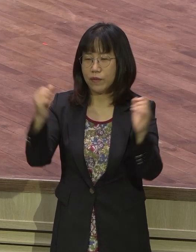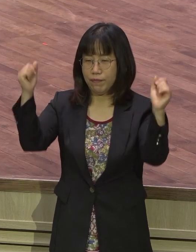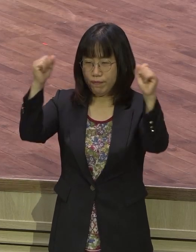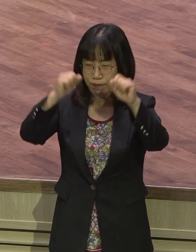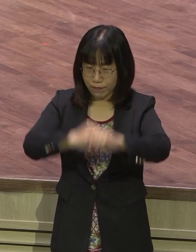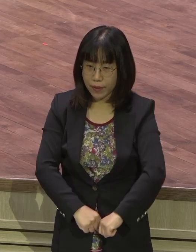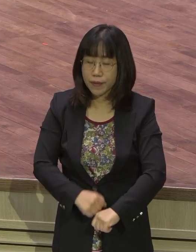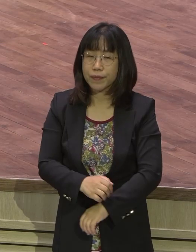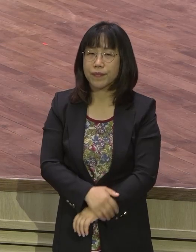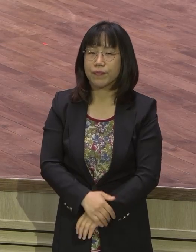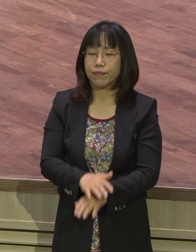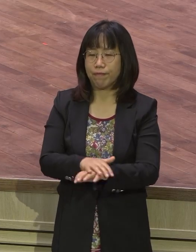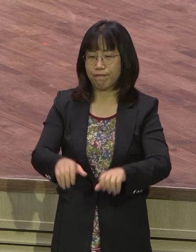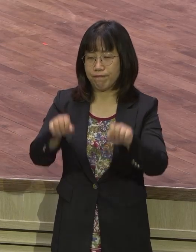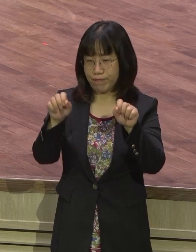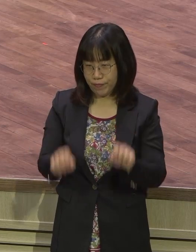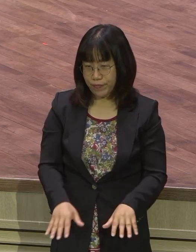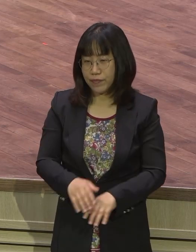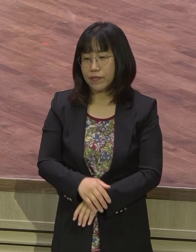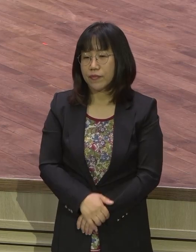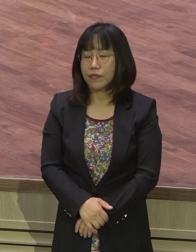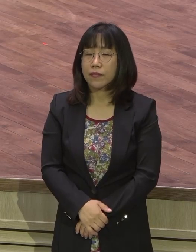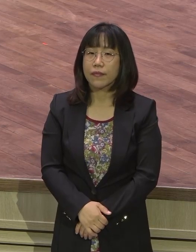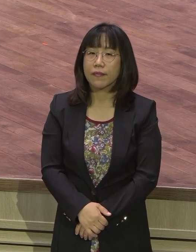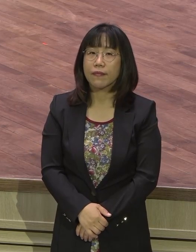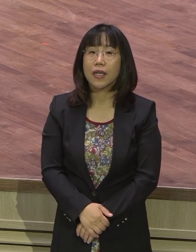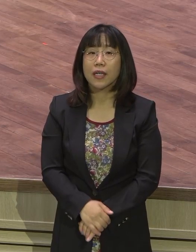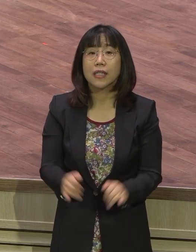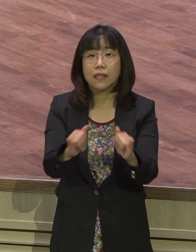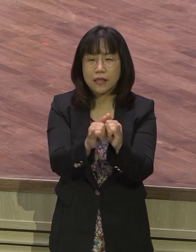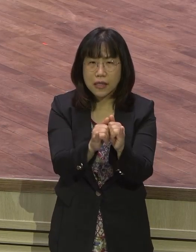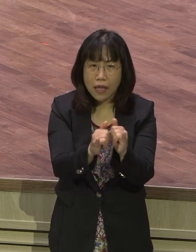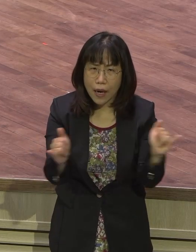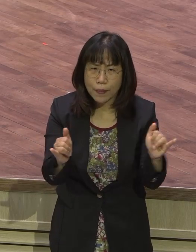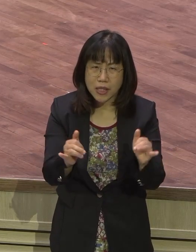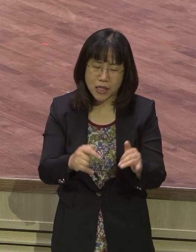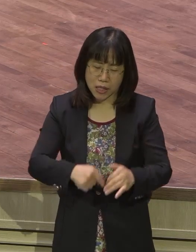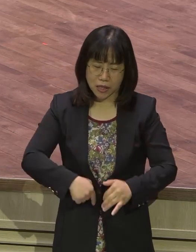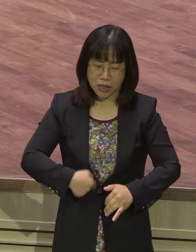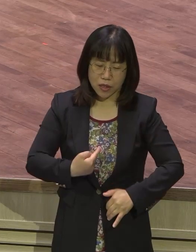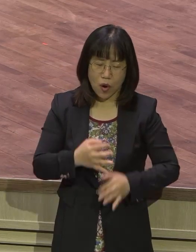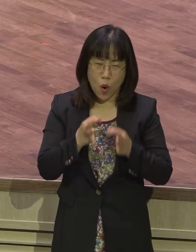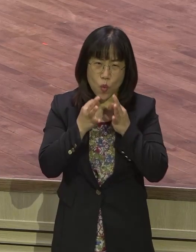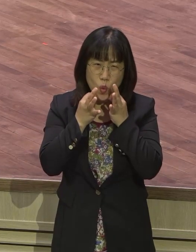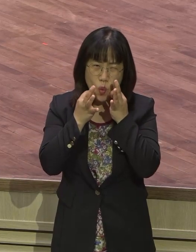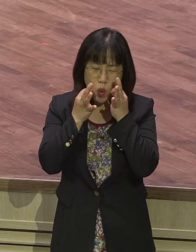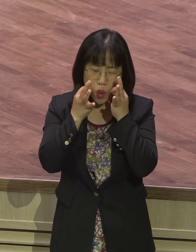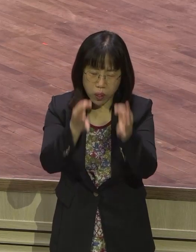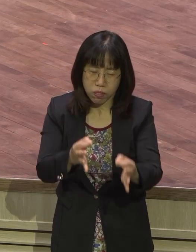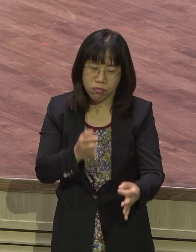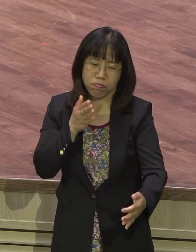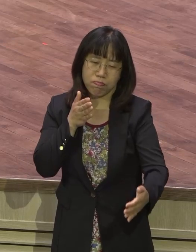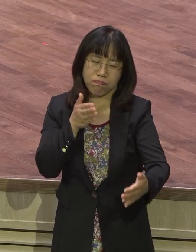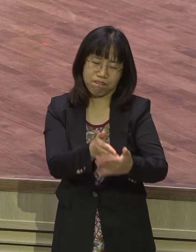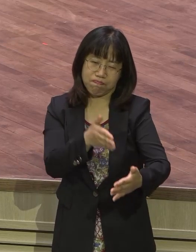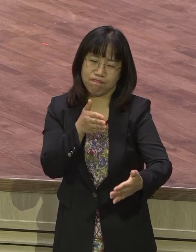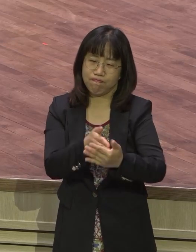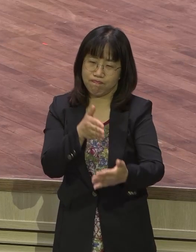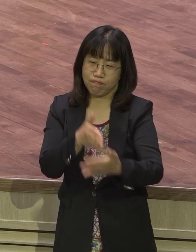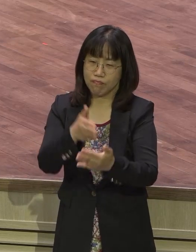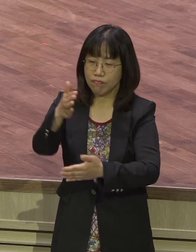헛일이에요. 범죄한 인간 스스로 절대로 어떤 노력으로도 하나님과 소통할 수 없어요.